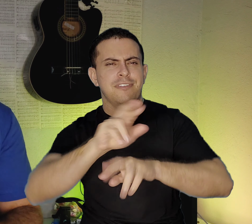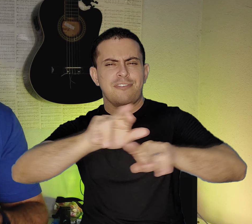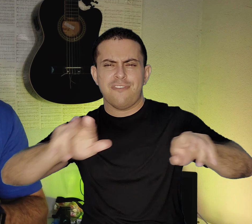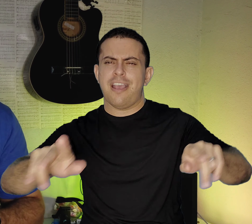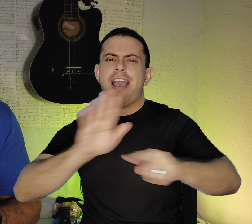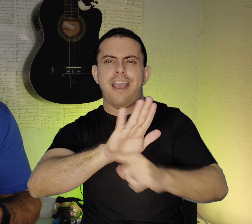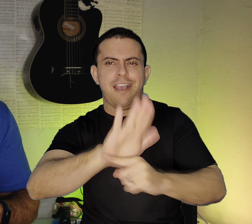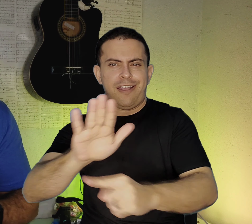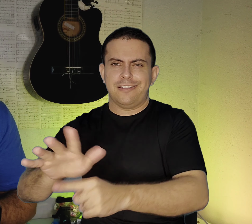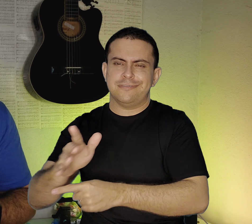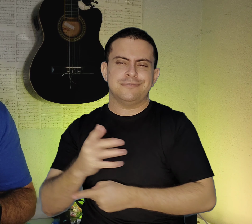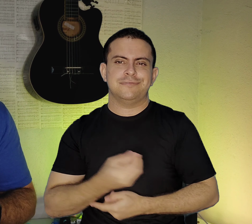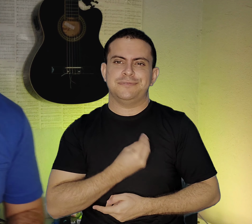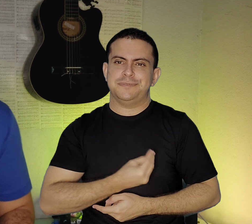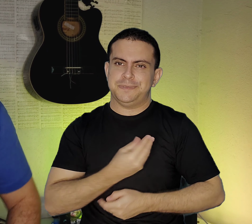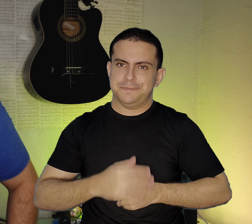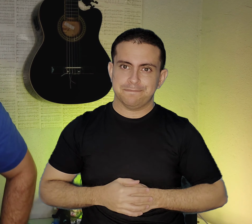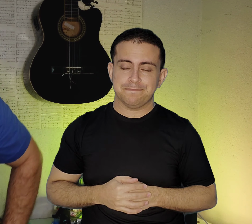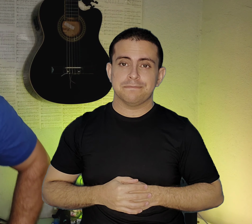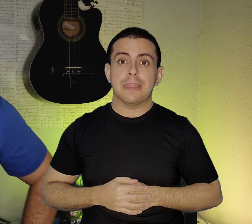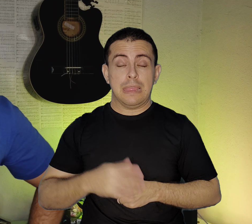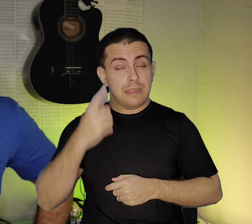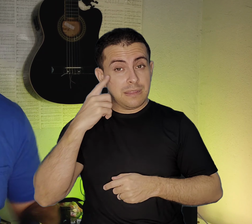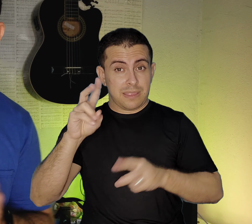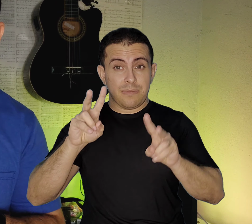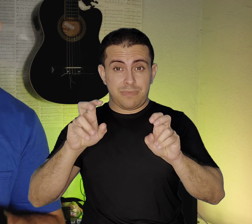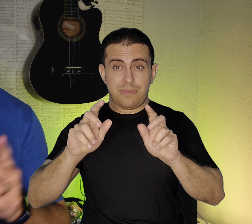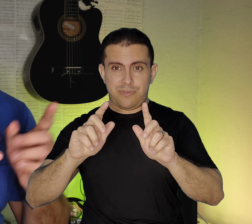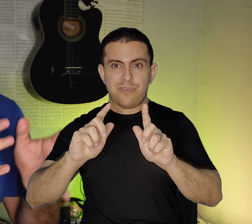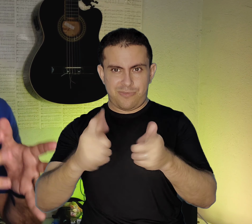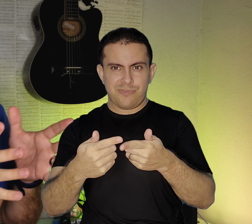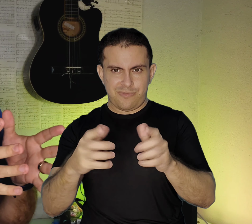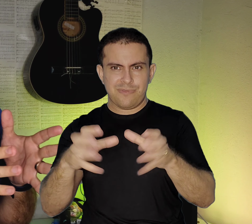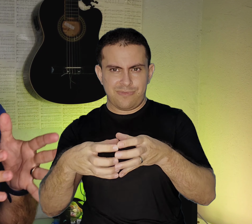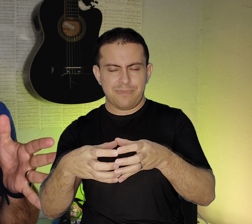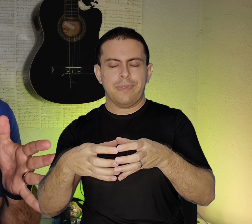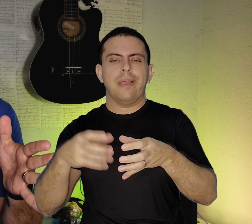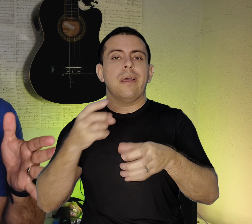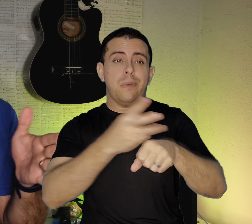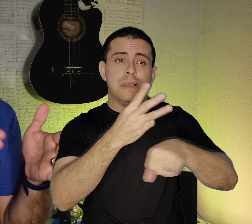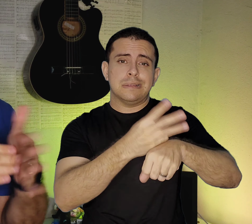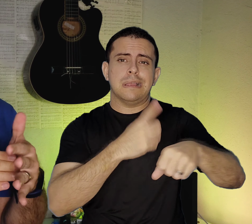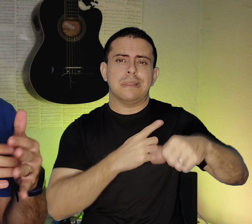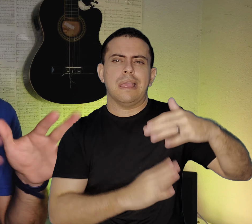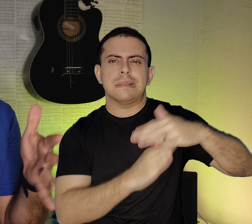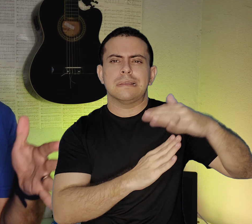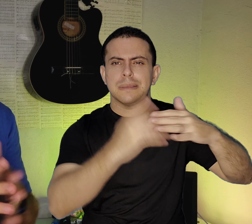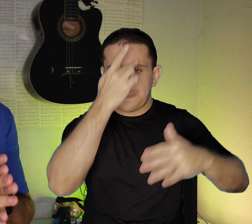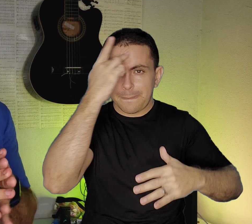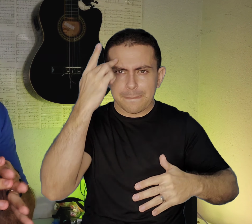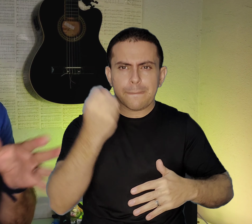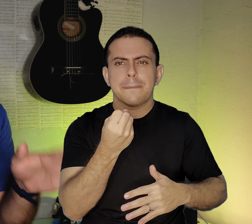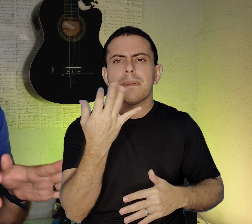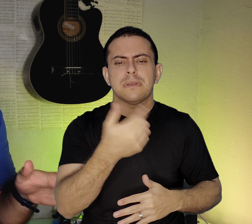facilitam a sua vida Falando em grupos, no WhatsApp Os grupos estão limitados a